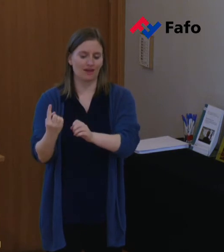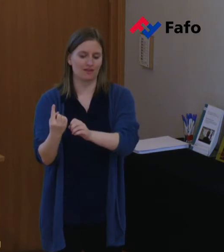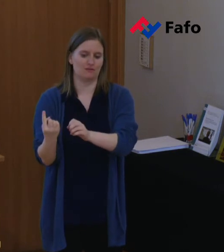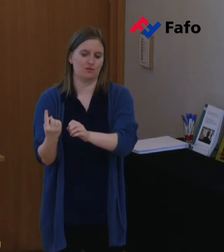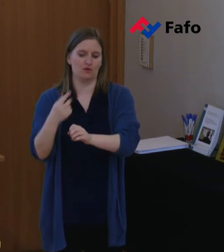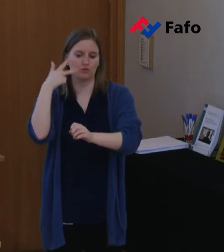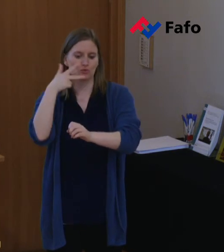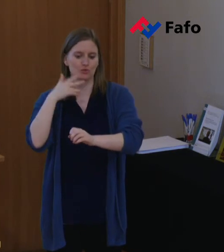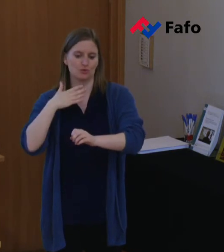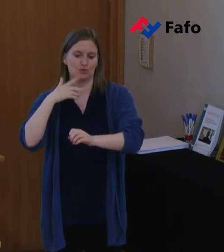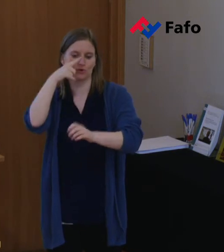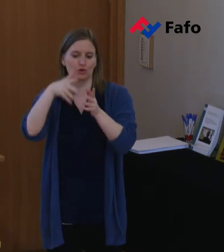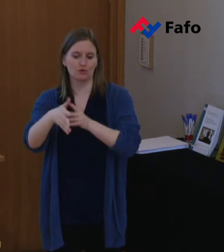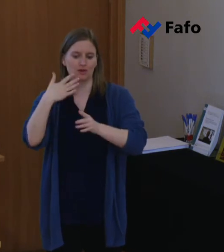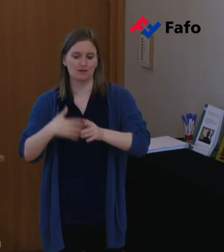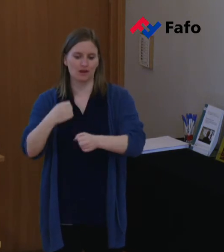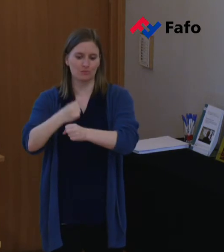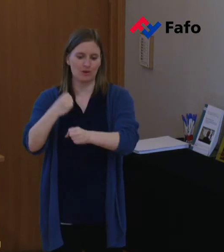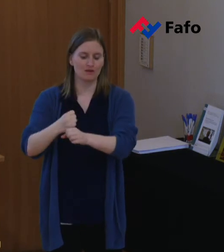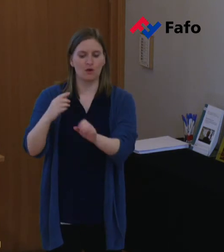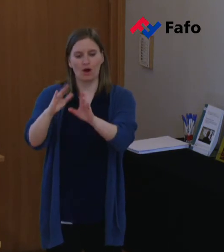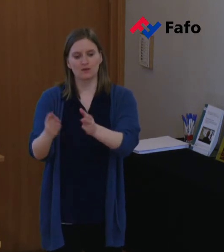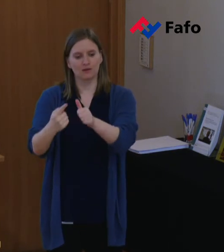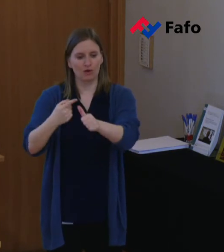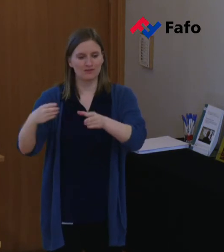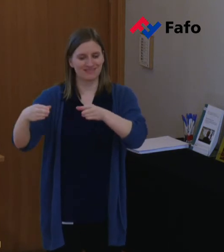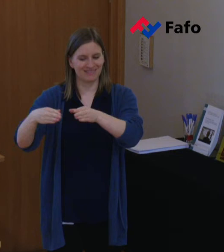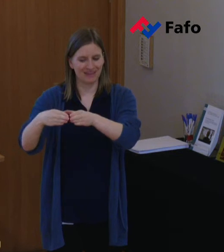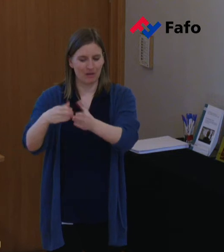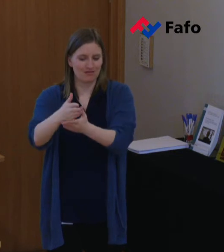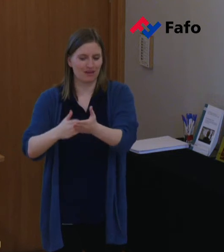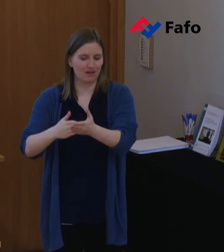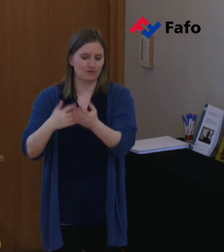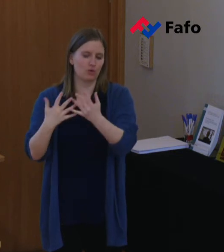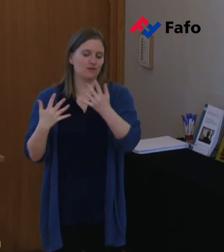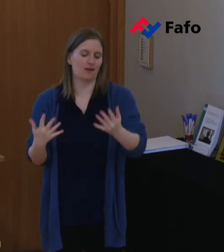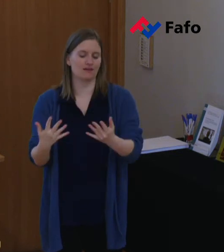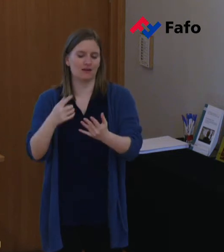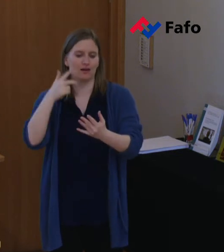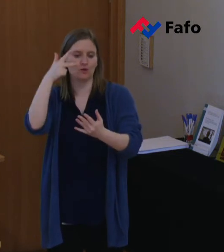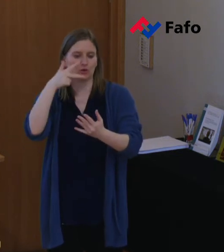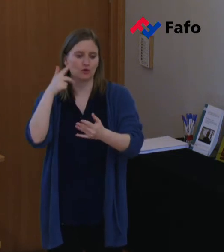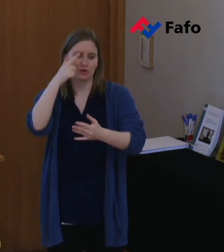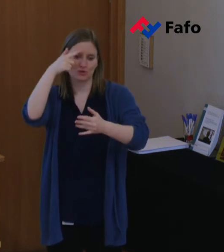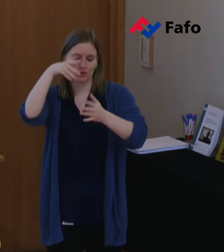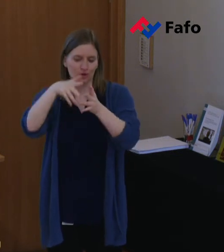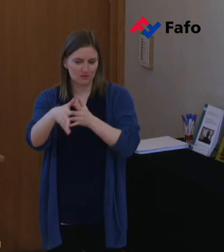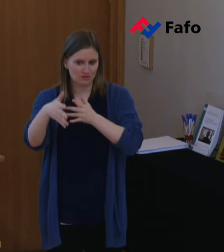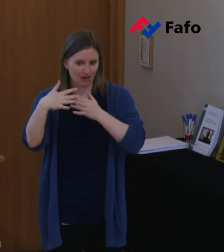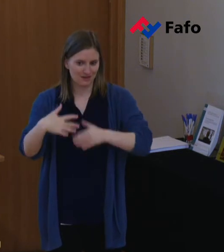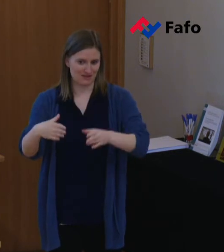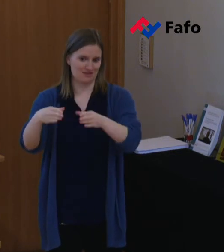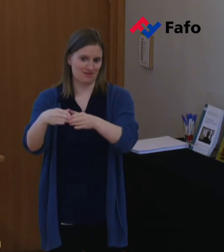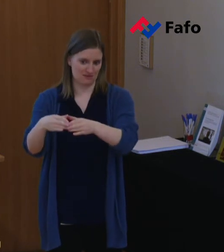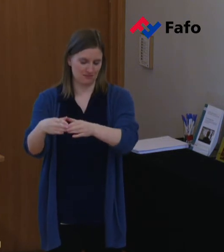helsearbeid, og Housing First-teamet en del av et ordinært rus- og psykisk helseteam. De har også